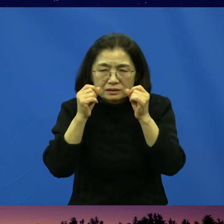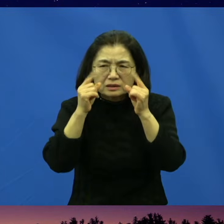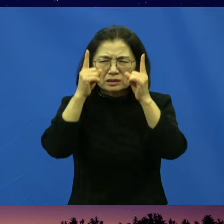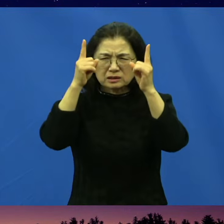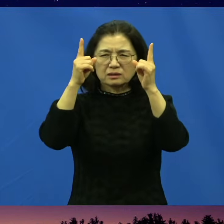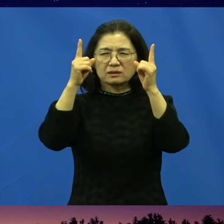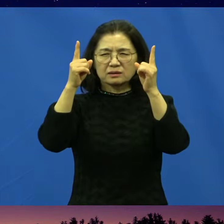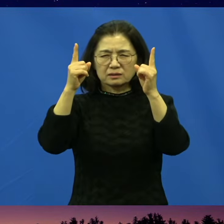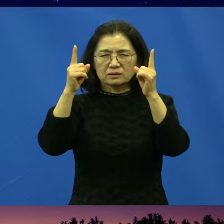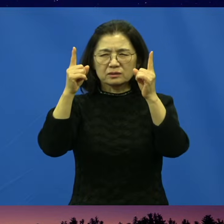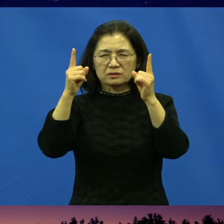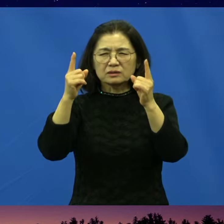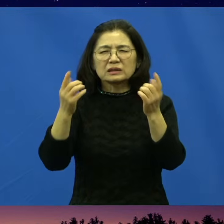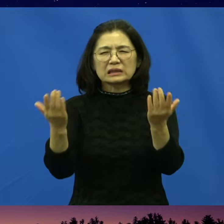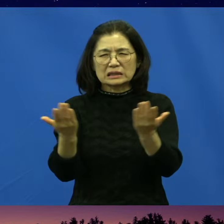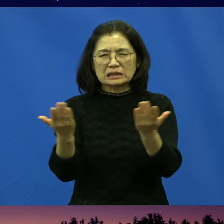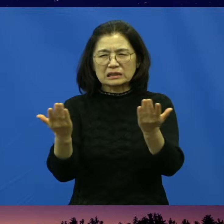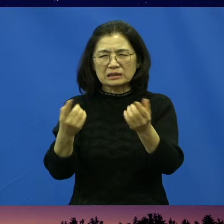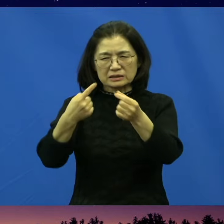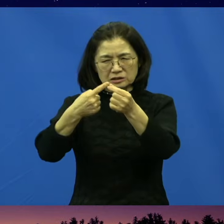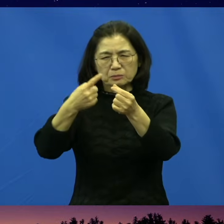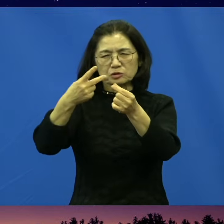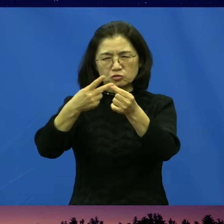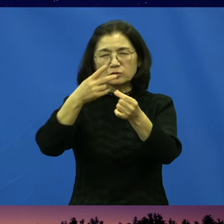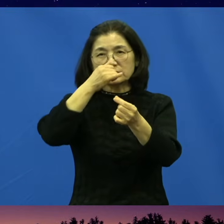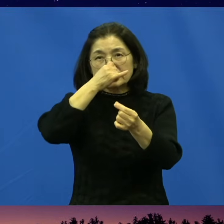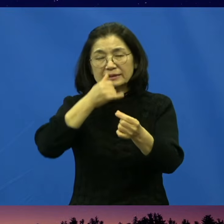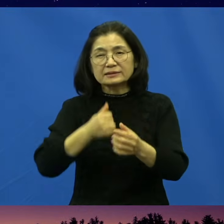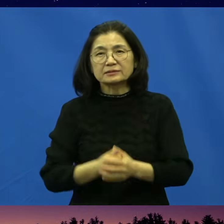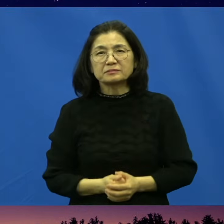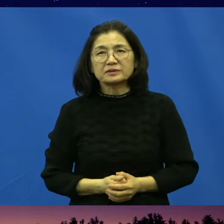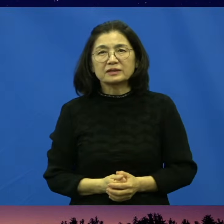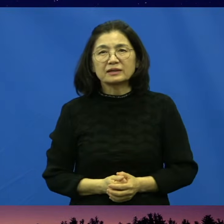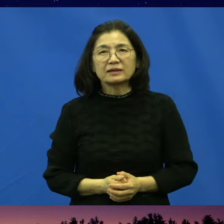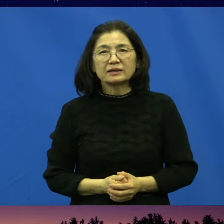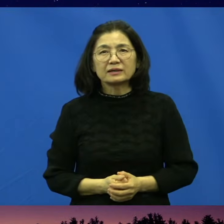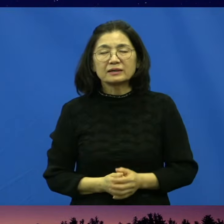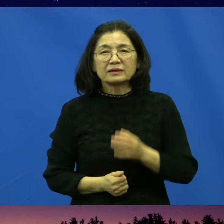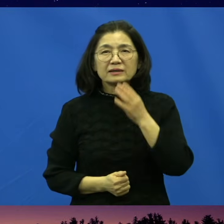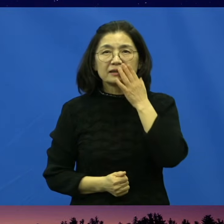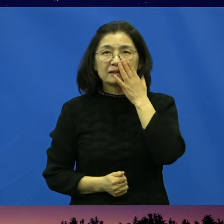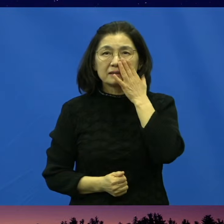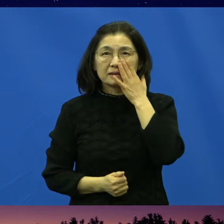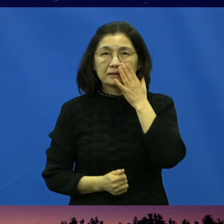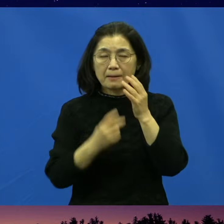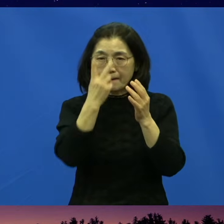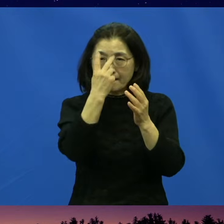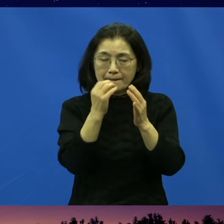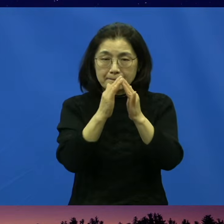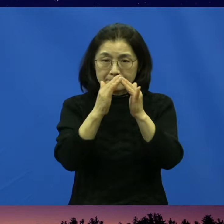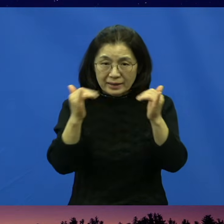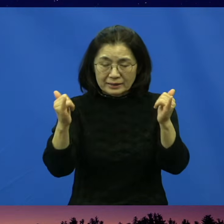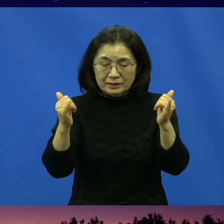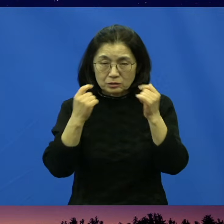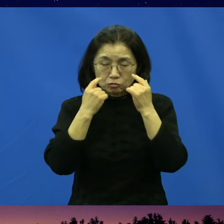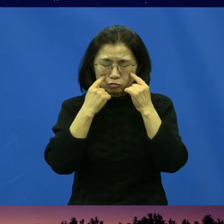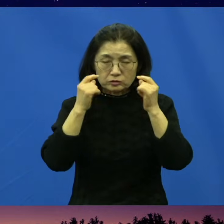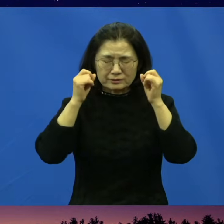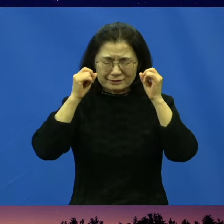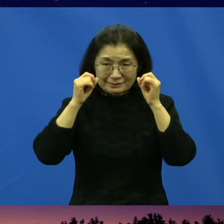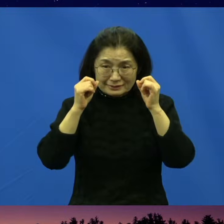주시는 사건입니다. 그런데 이 두 맹인을 치료해 주시는 사건